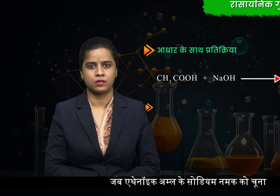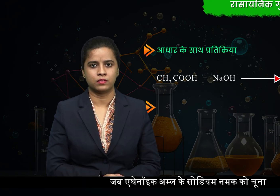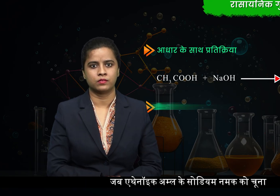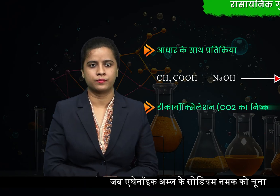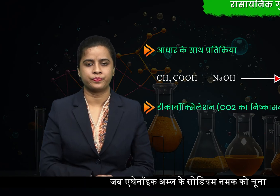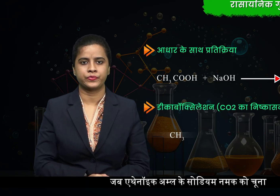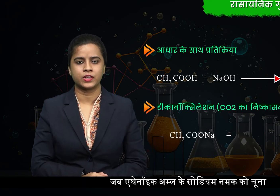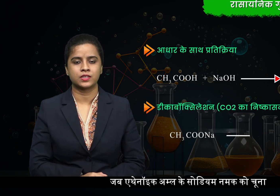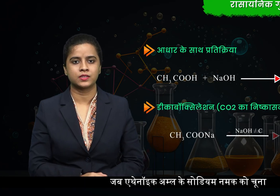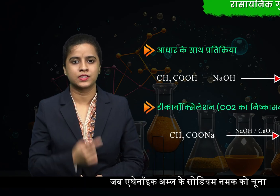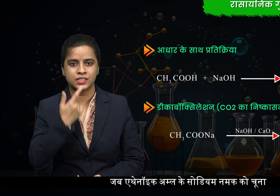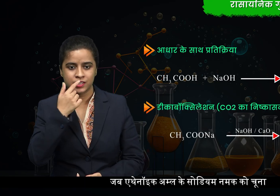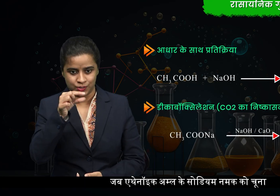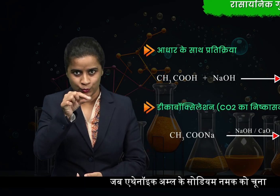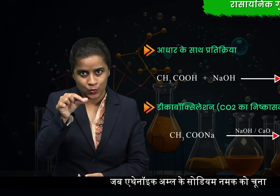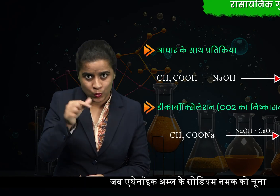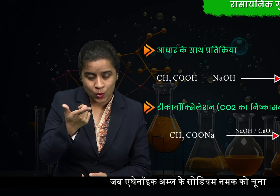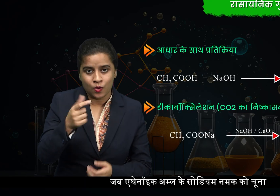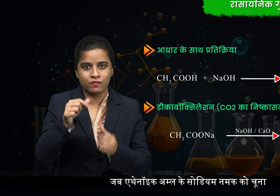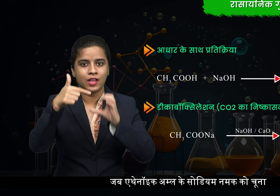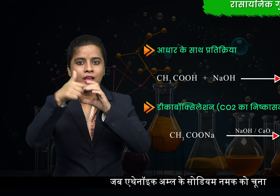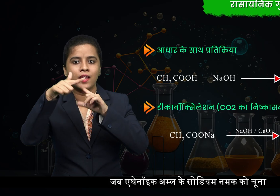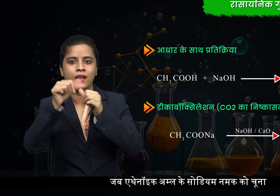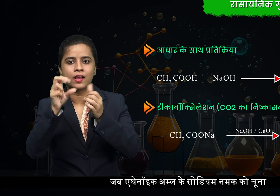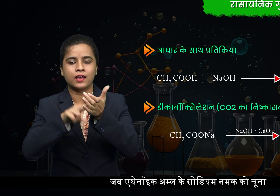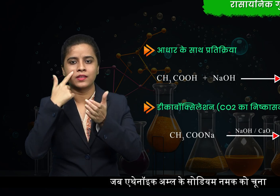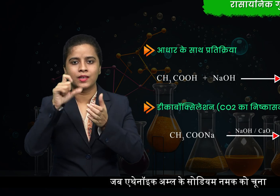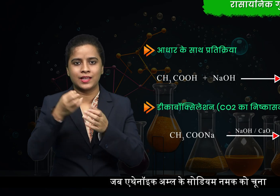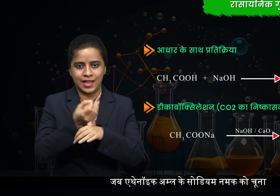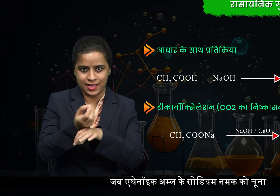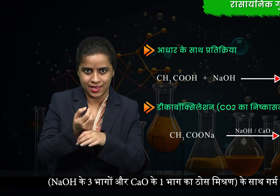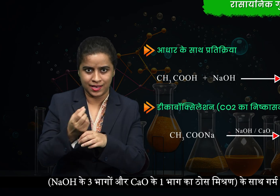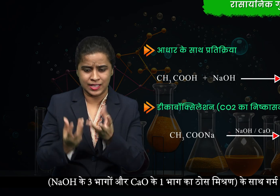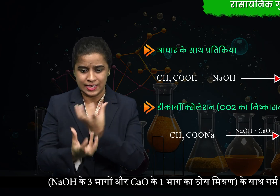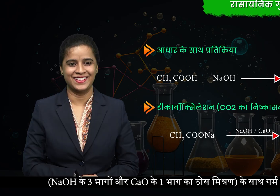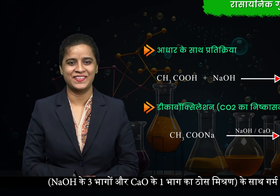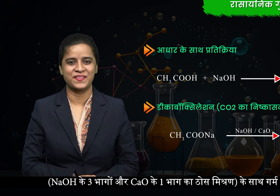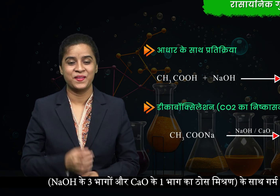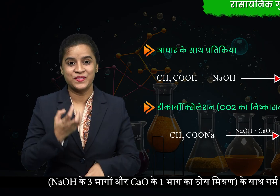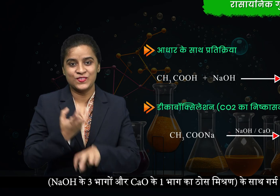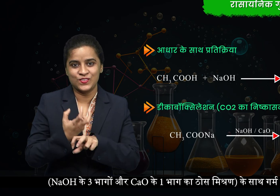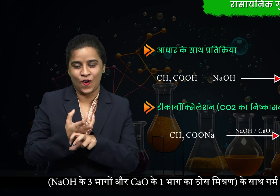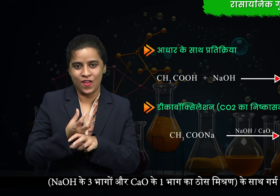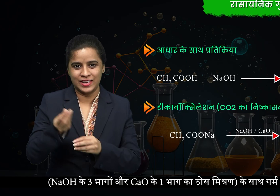जब एथेनॉइक अम्ल के सोडियम नामक को चुना NaOH के 3 भागों